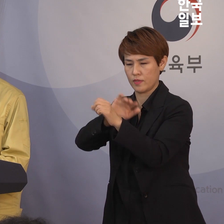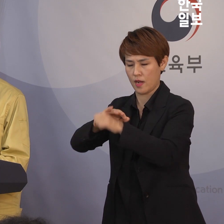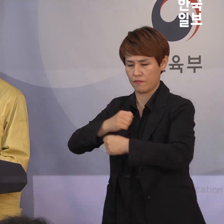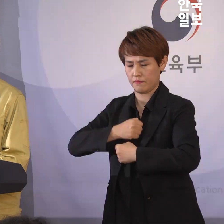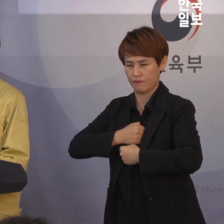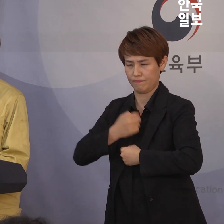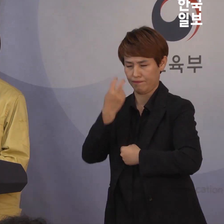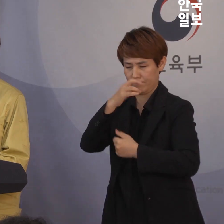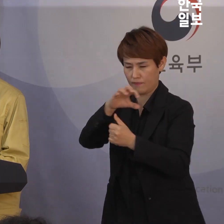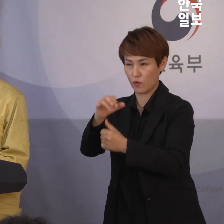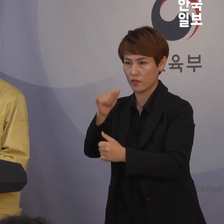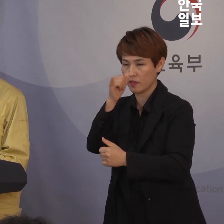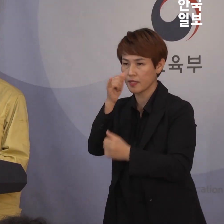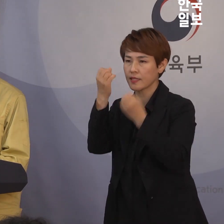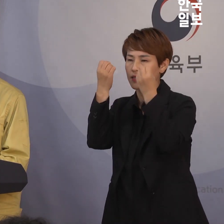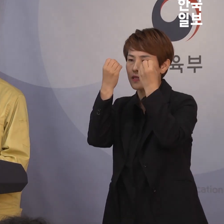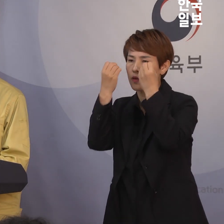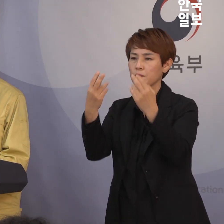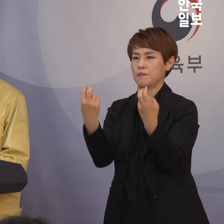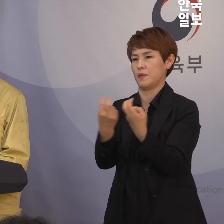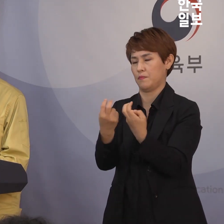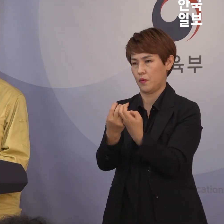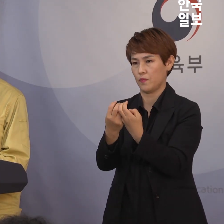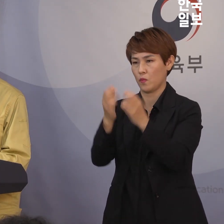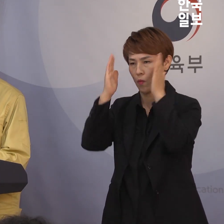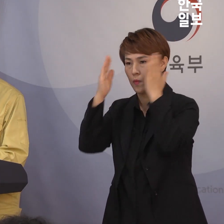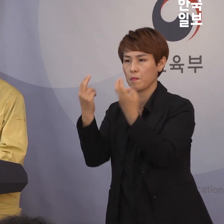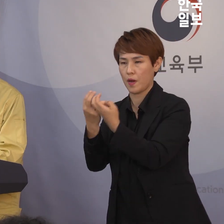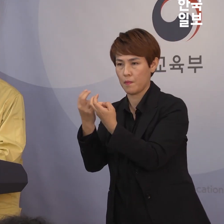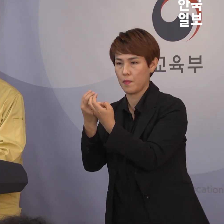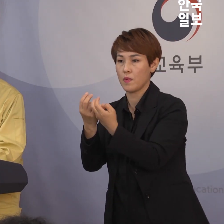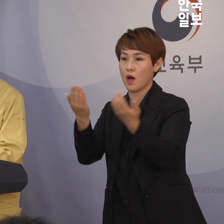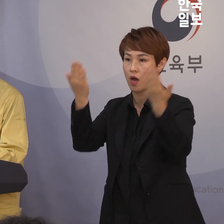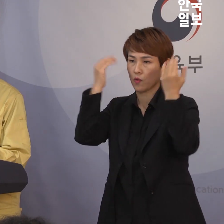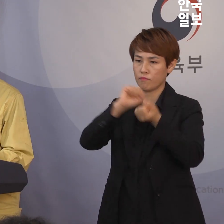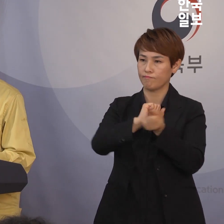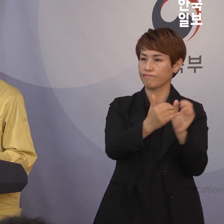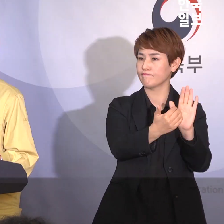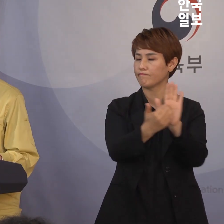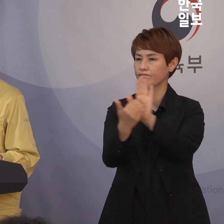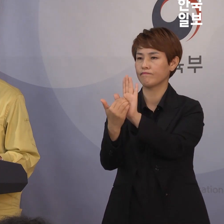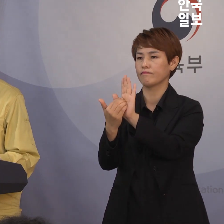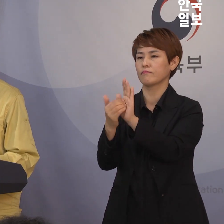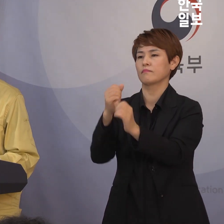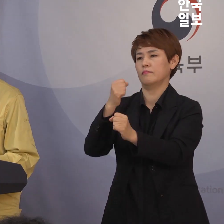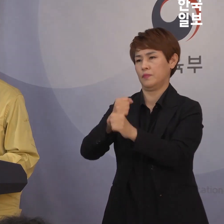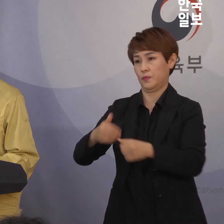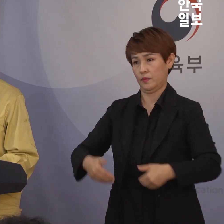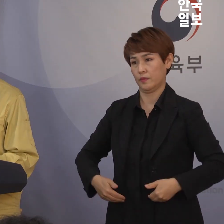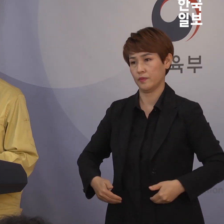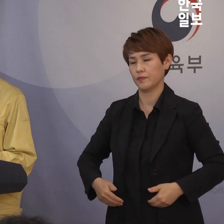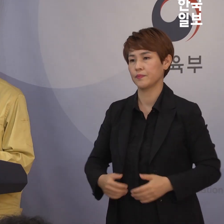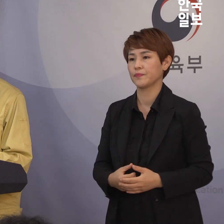있는 새로운 학습 방법, 새로운 학교 방역 체계를 만들어 나가야